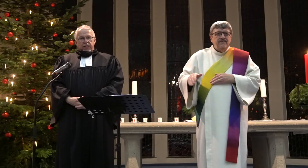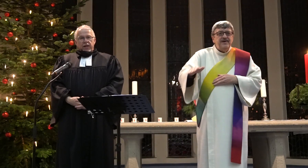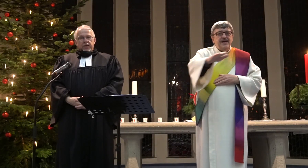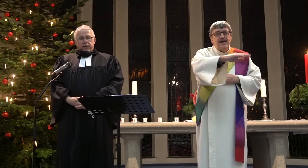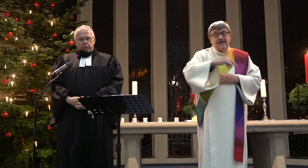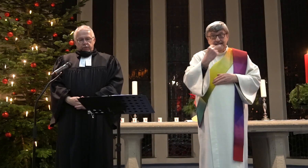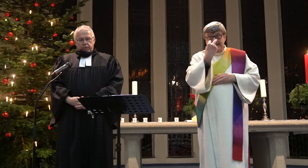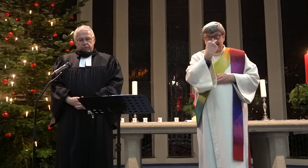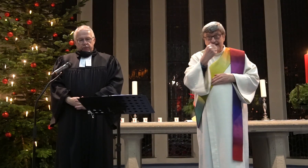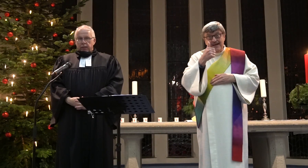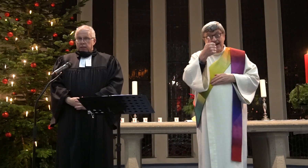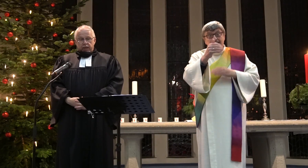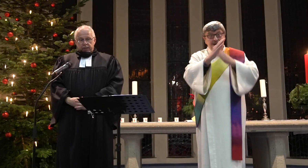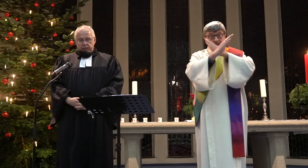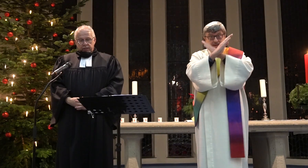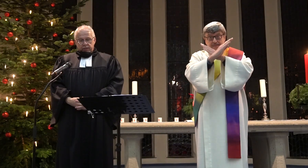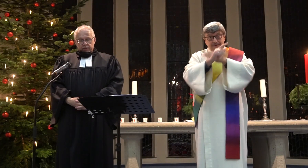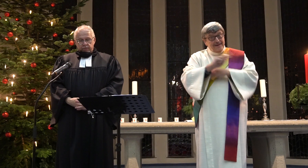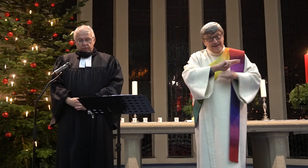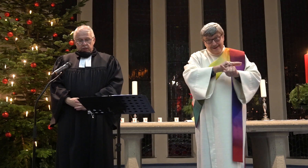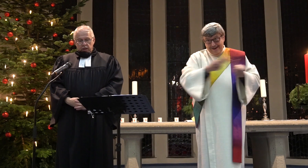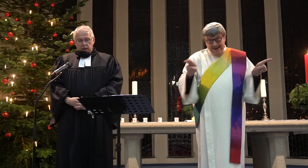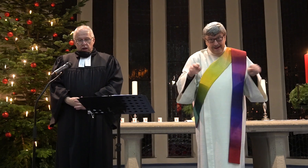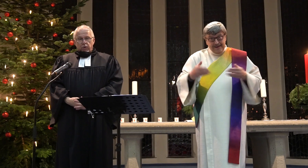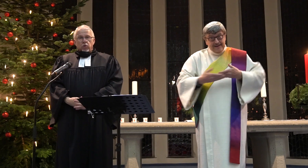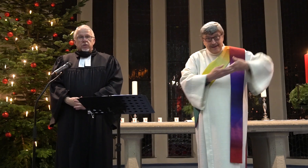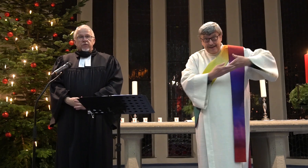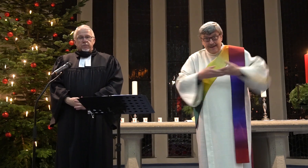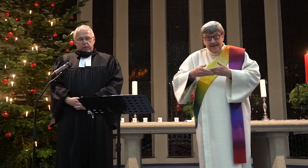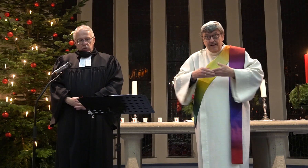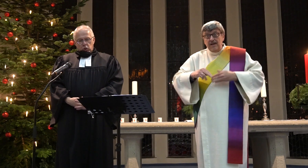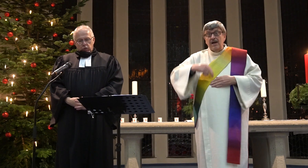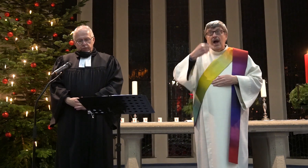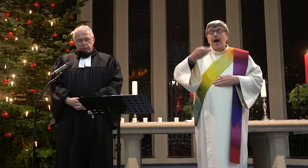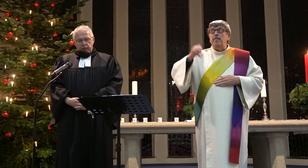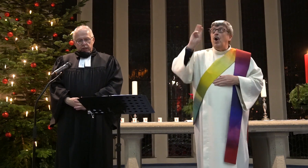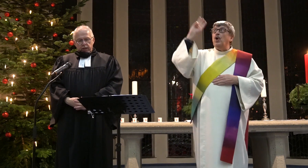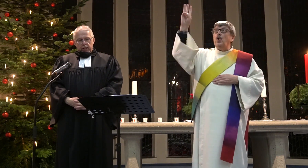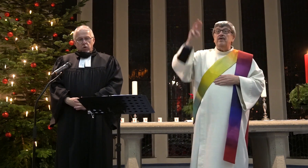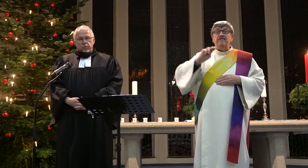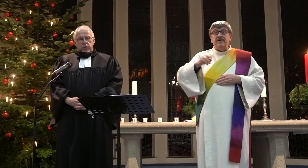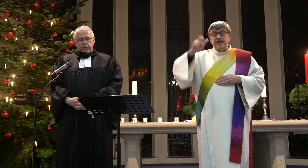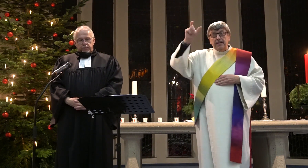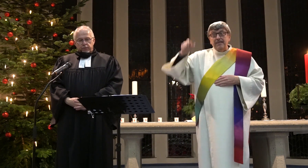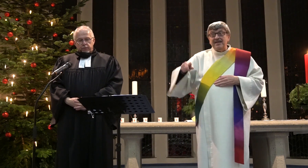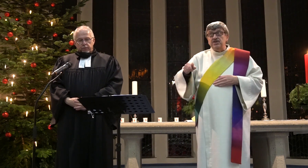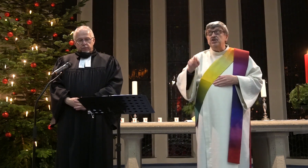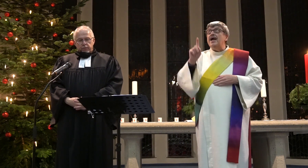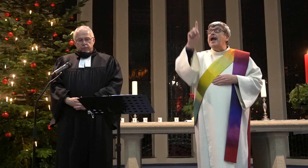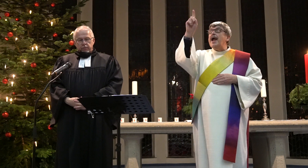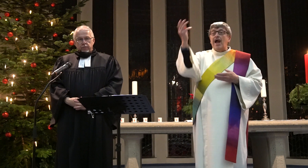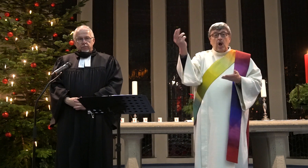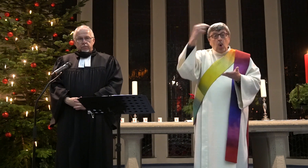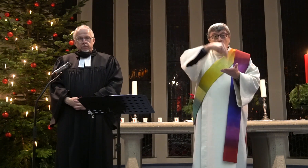Wir sehen eine Krippe, kein Kind. Aber Gott wird Mensch. Er kommt.